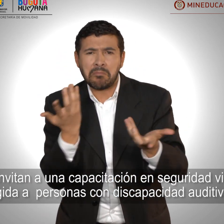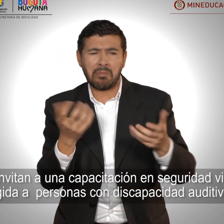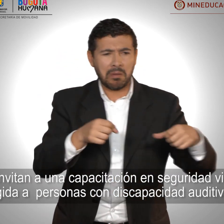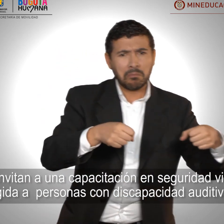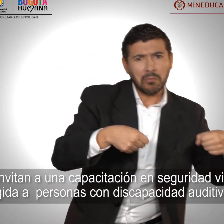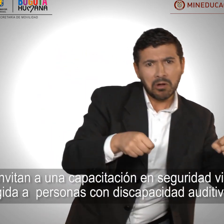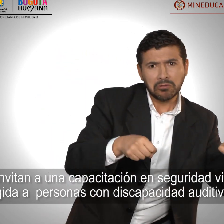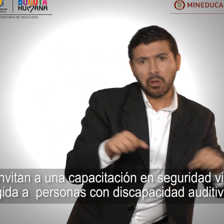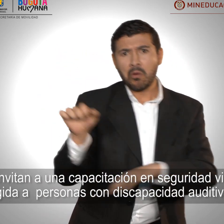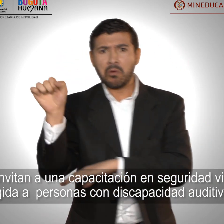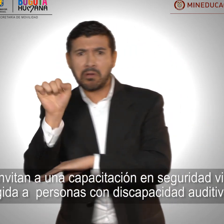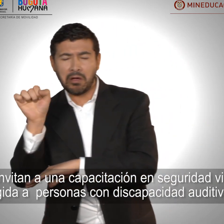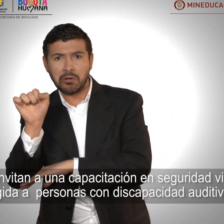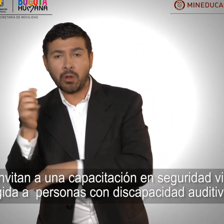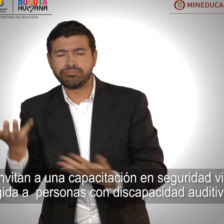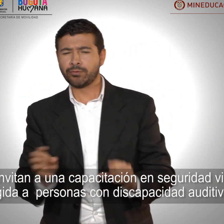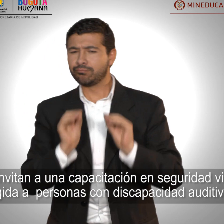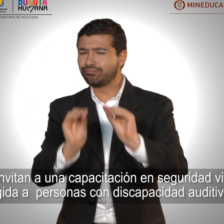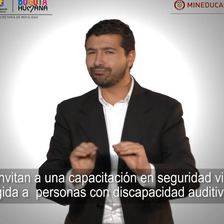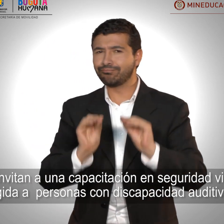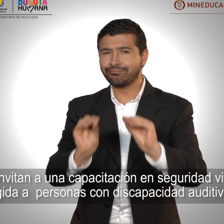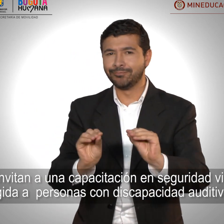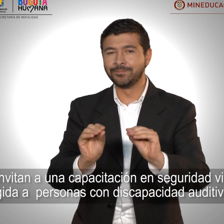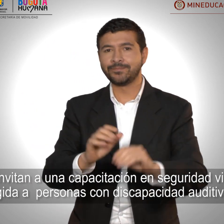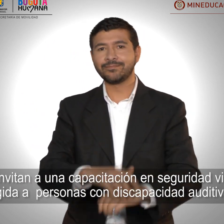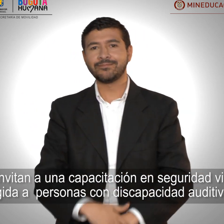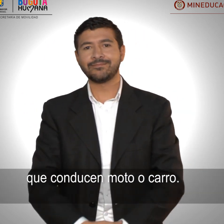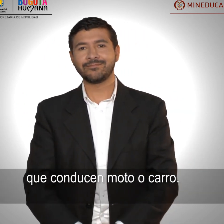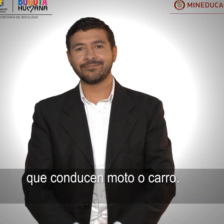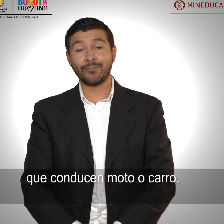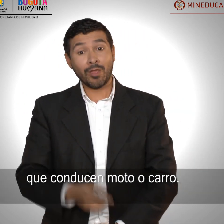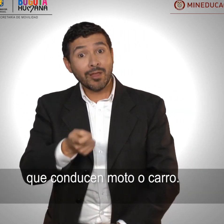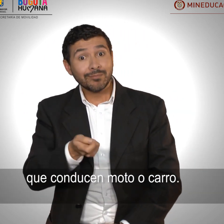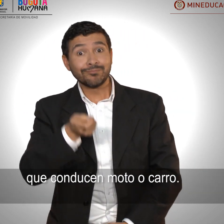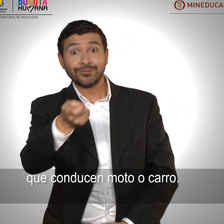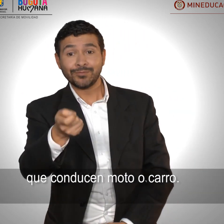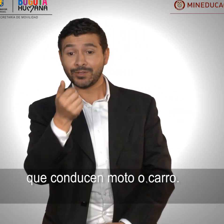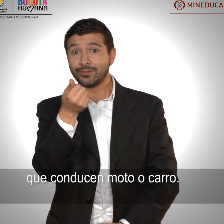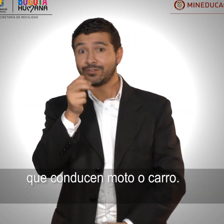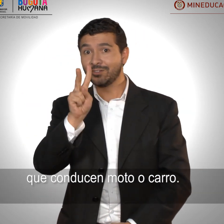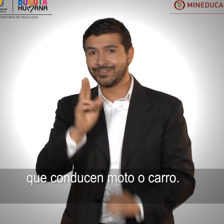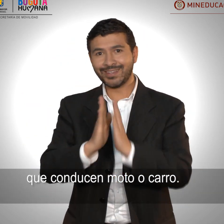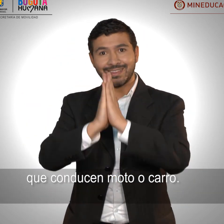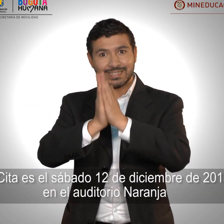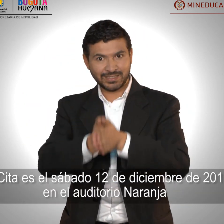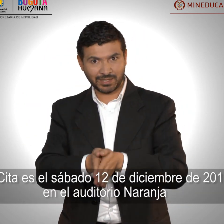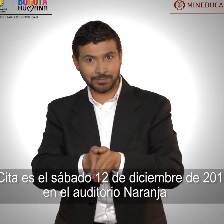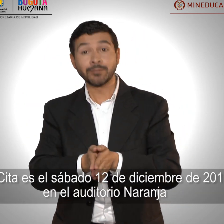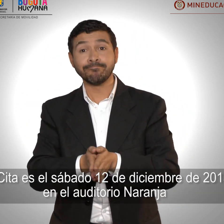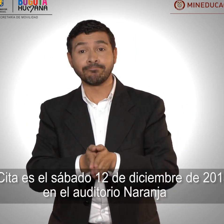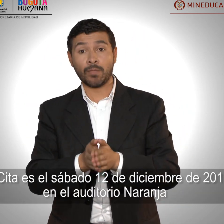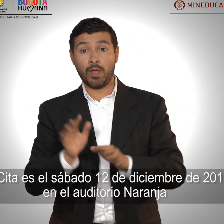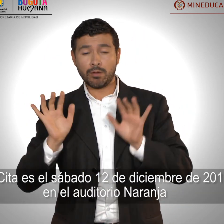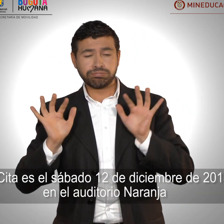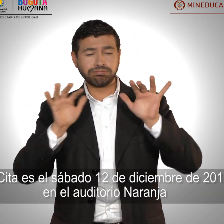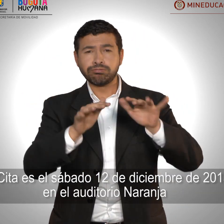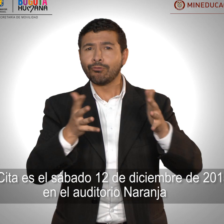vial dirigida a personas con discapacidad auditiva que conducen moto o carro. La cita es el sábado 12 de